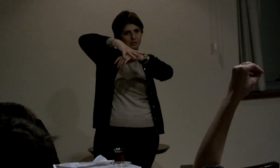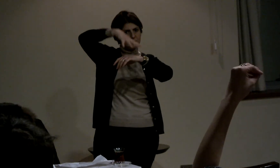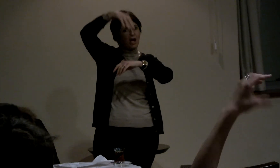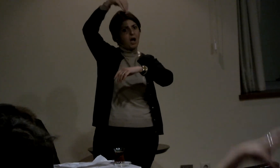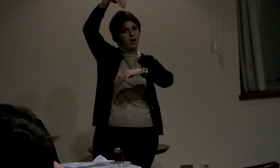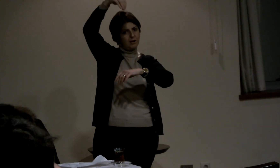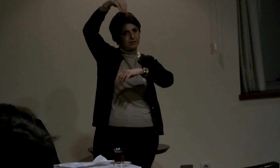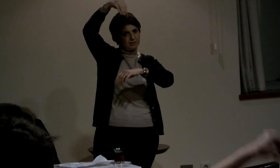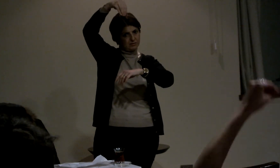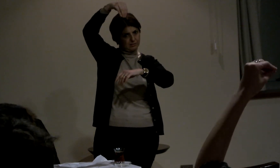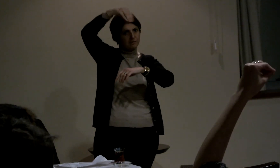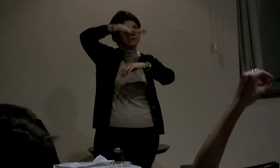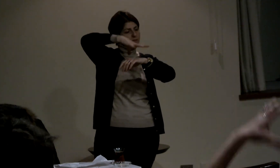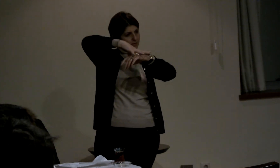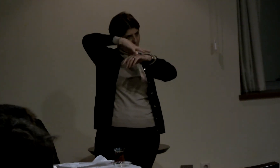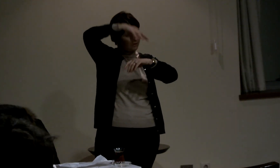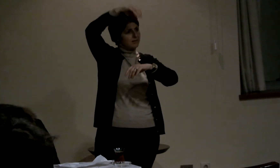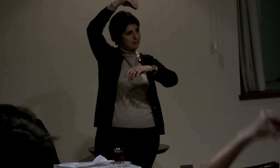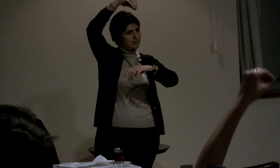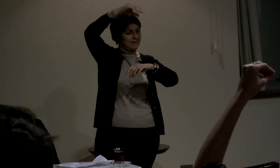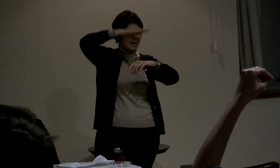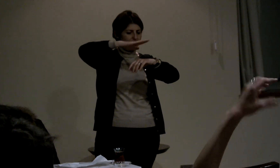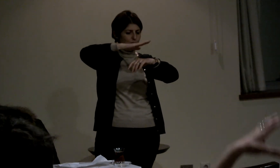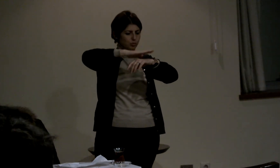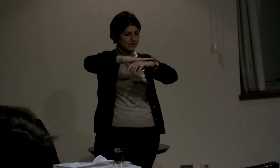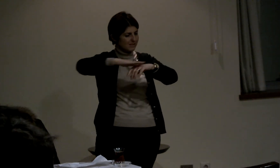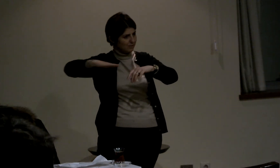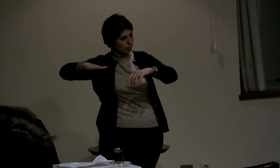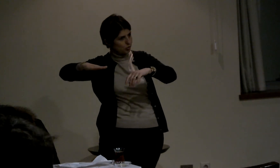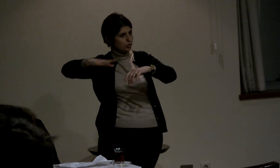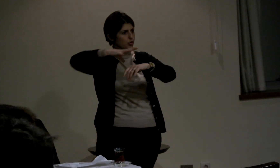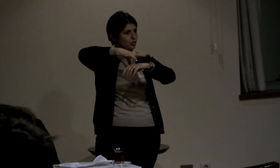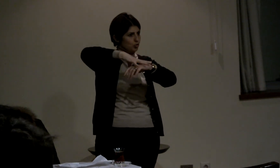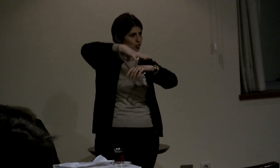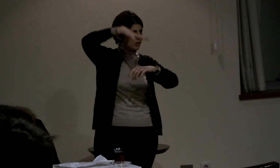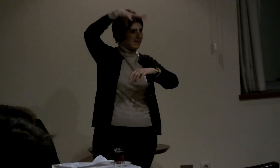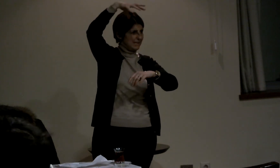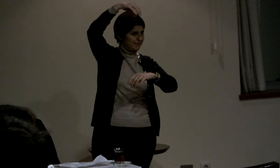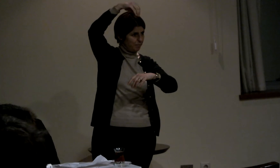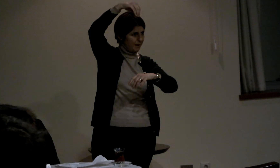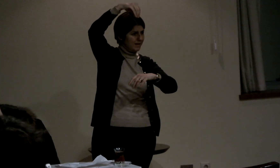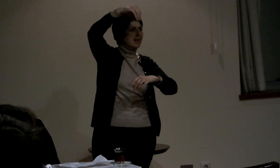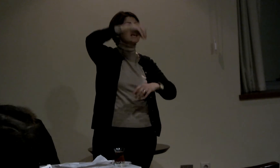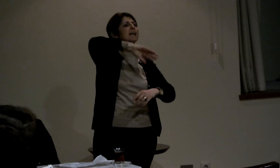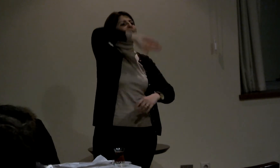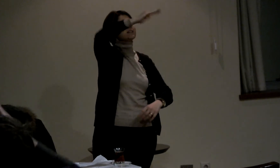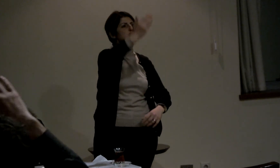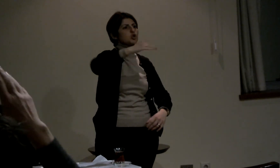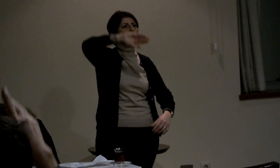Dağ. Evet. Yani burası düzlük üzerinde tepe. Ya da şöyle